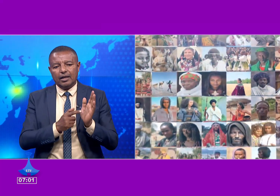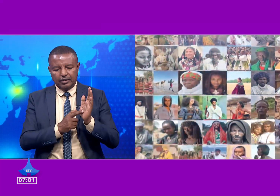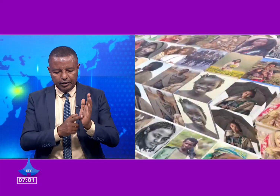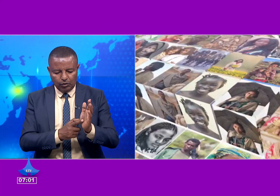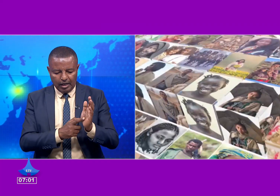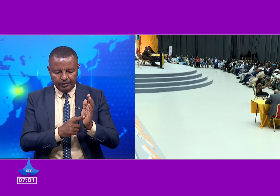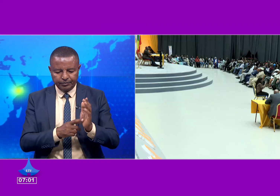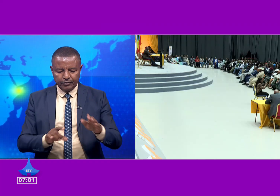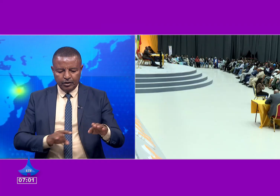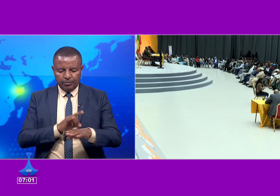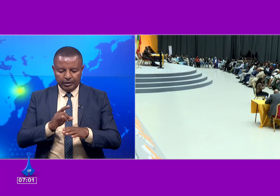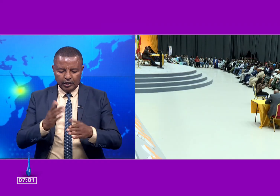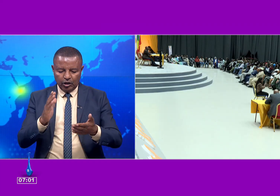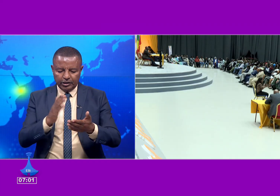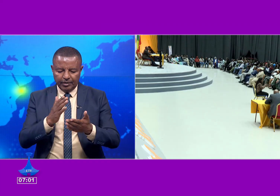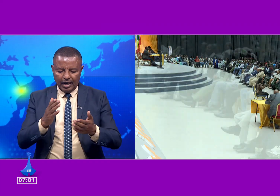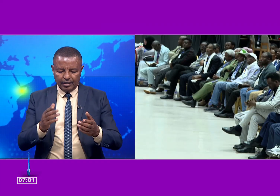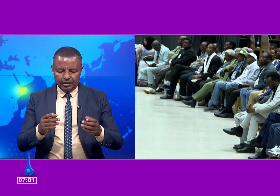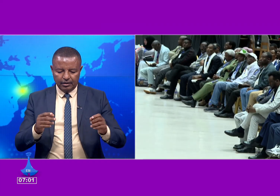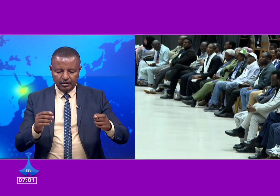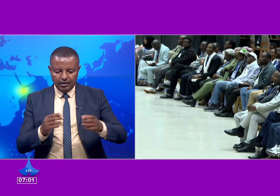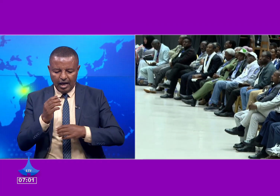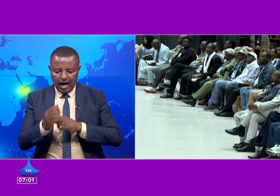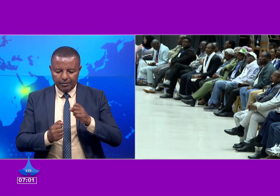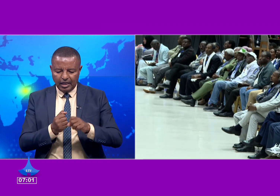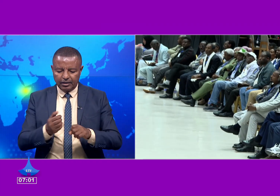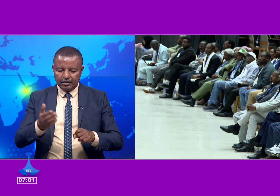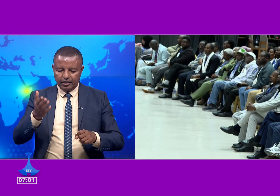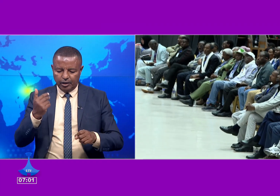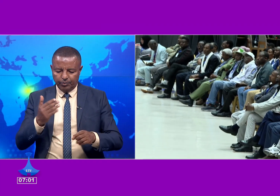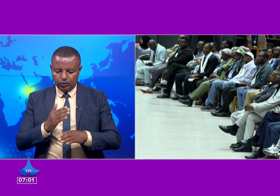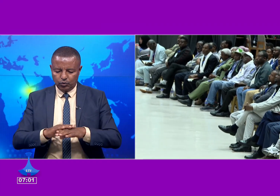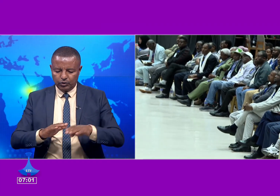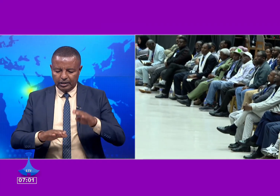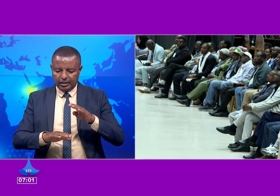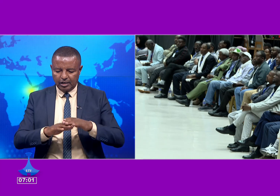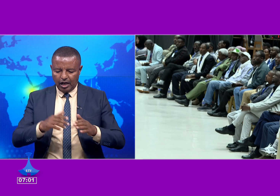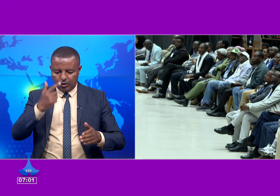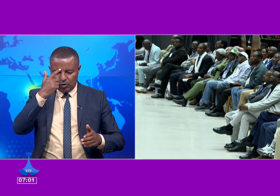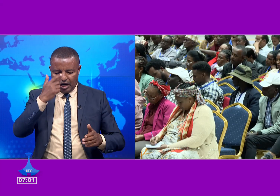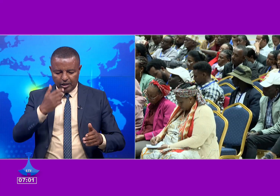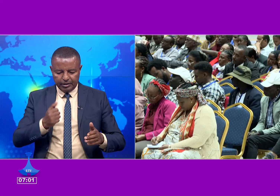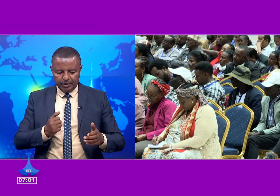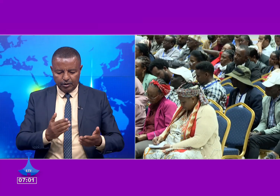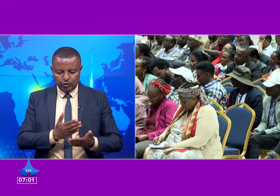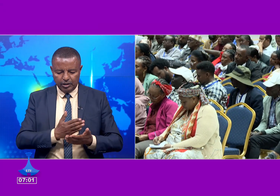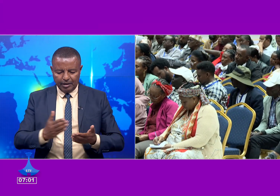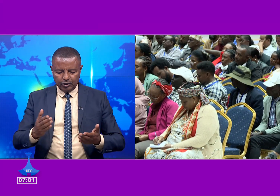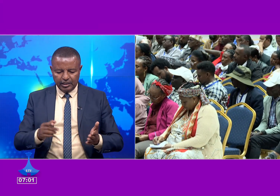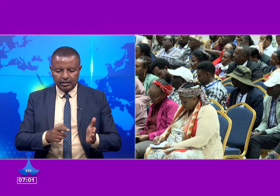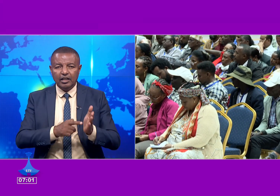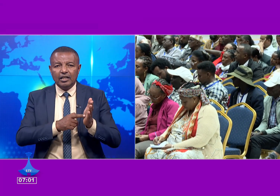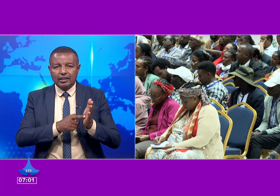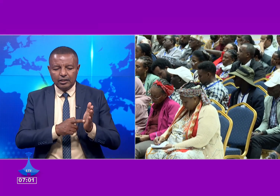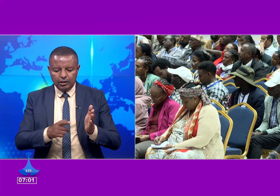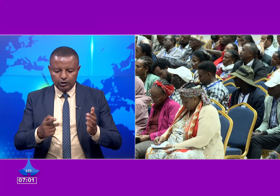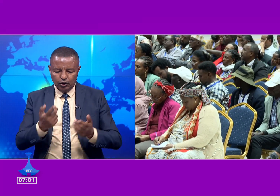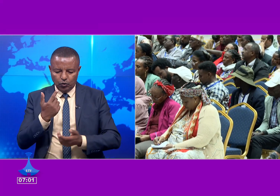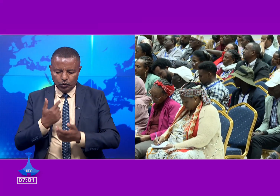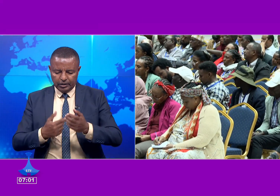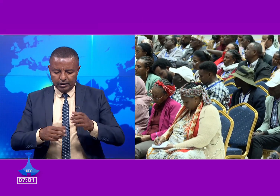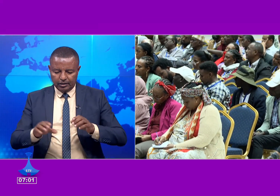በተግባር አሳይቷል። በዜጎች መካከል ለዓመታት የነበሩ የተደራረቡ አለመተማመኖች ለማስወገድ